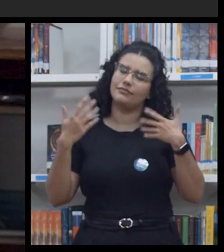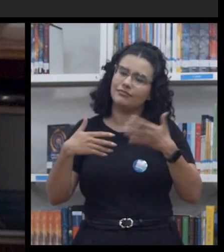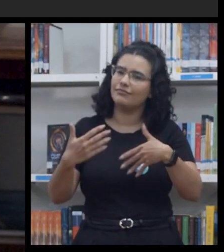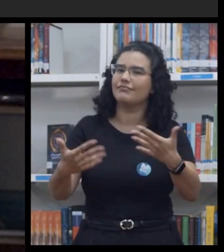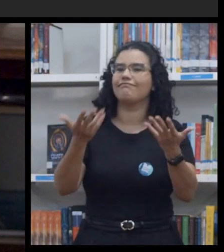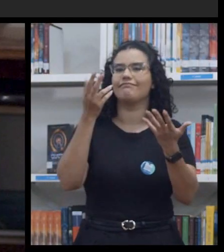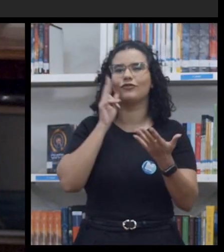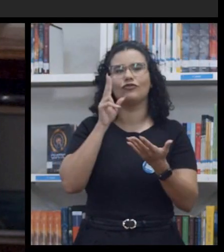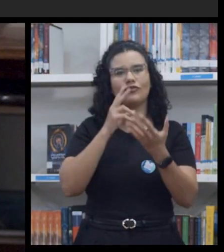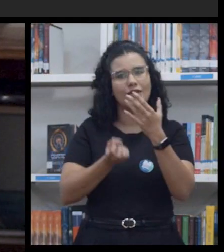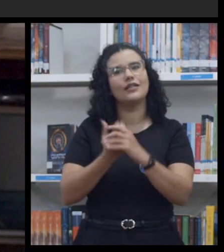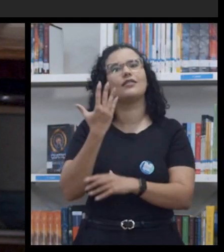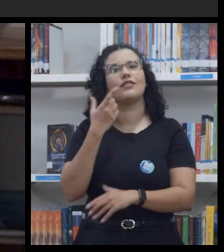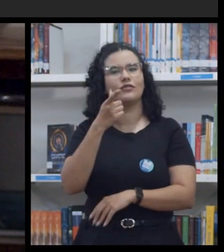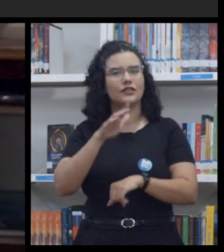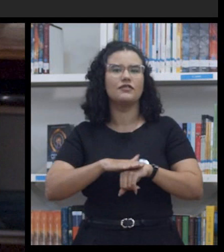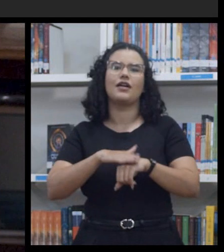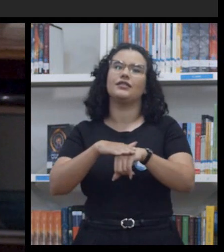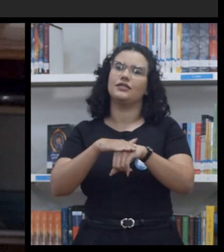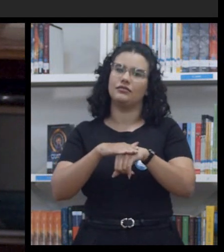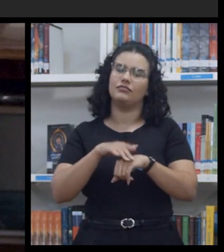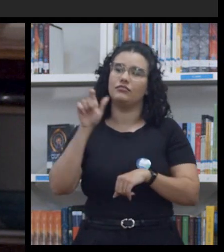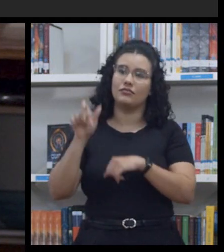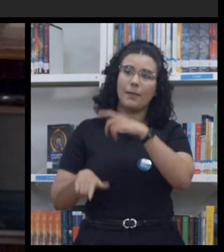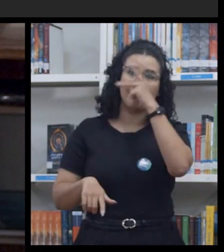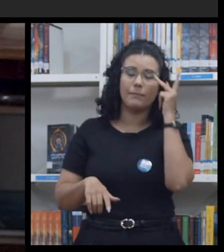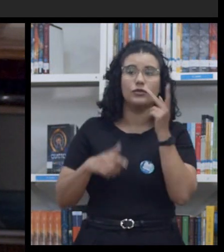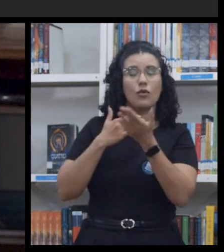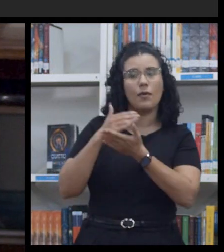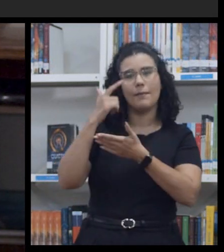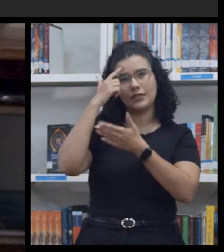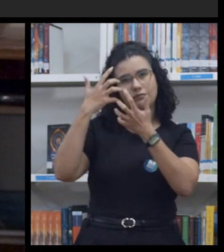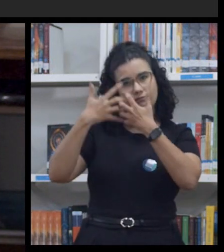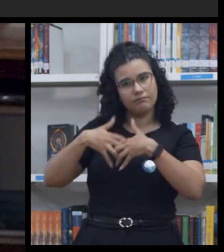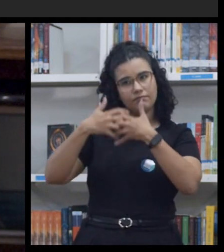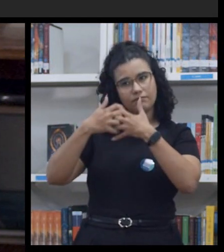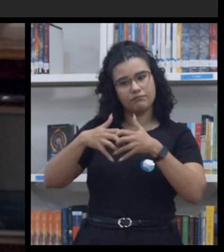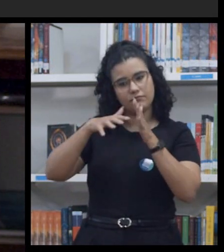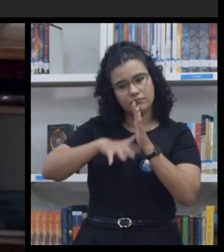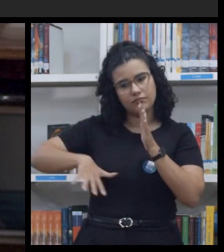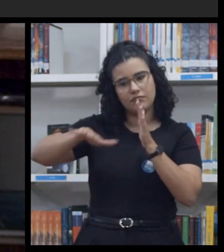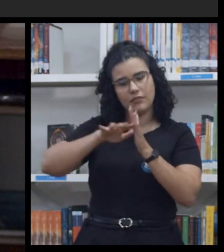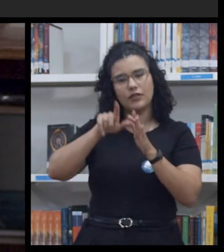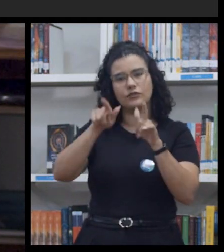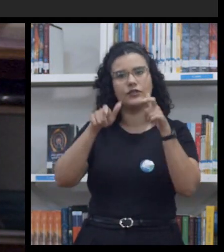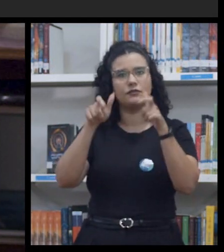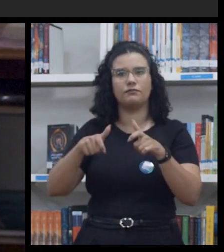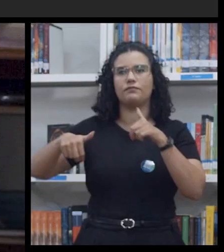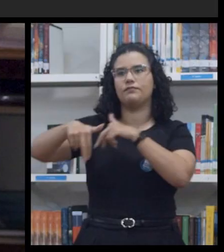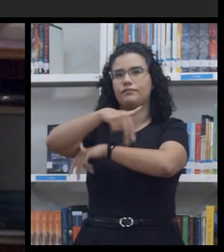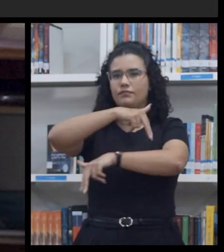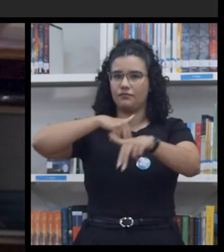você vai. Então você vai criando uma narrativa que a pessoa vai pensando nesse espaço em que você está